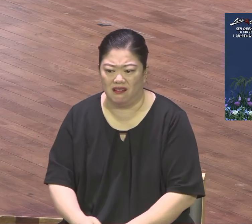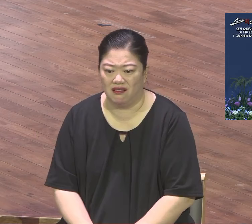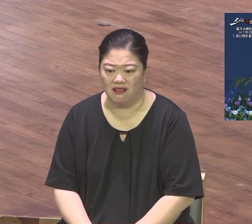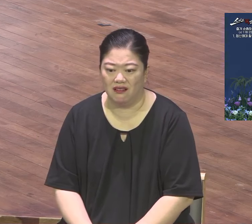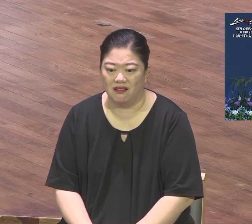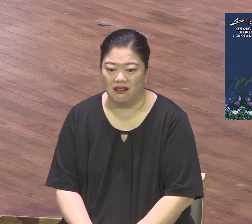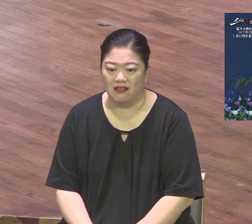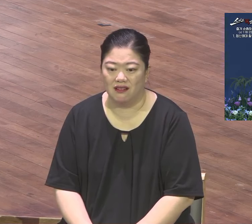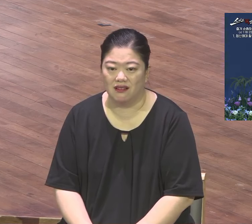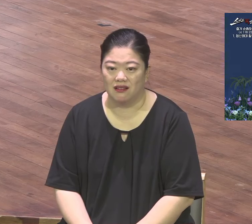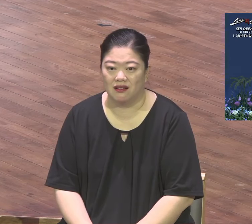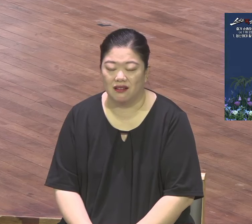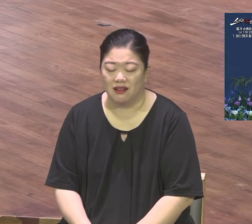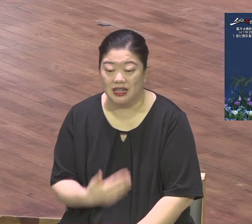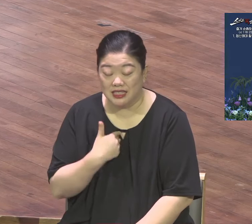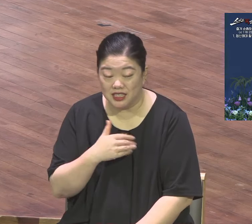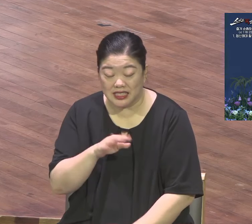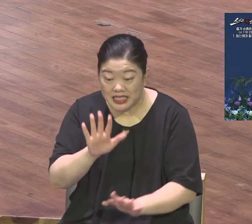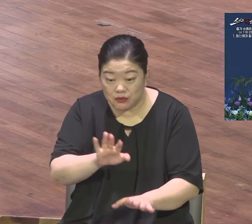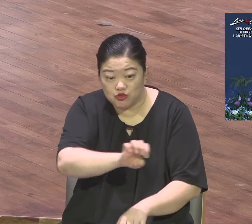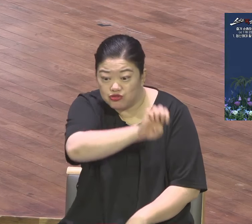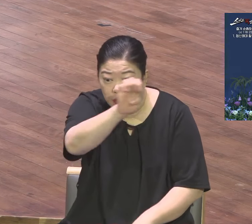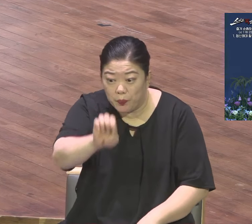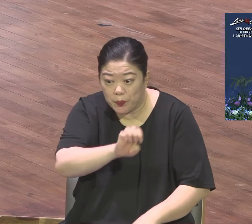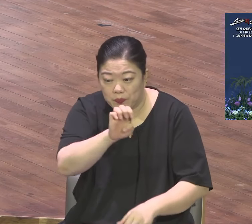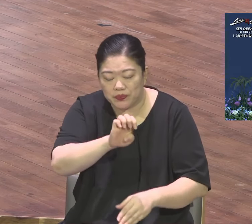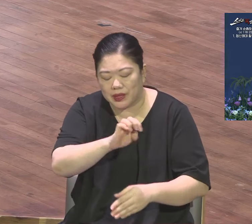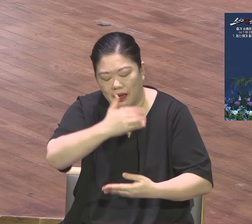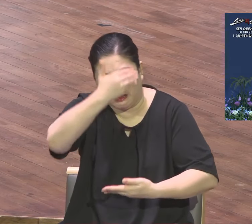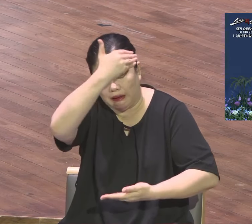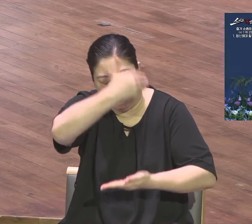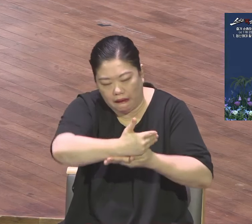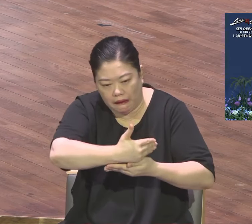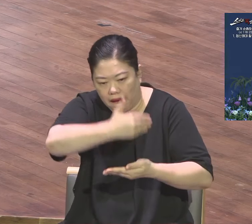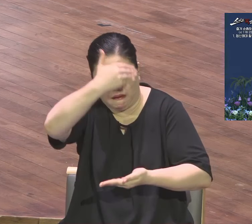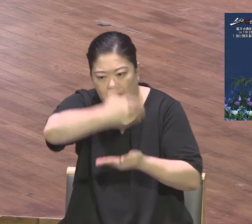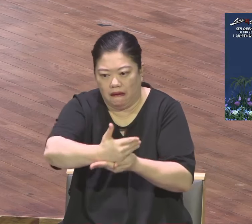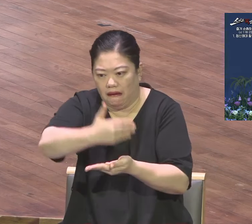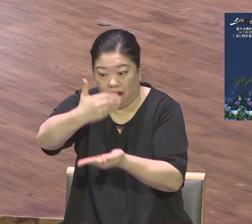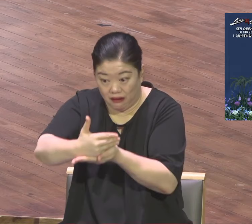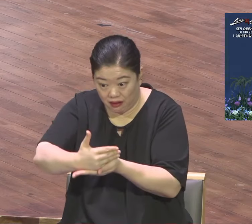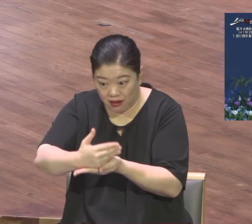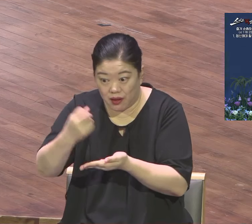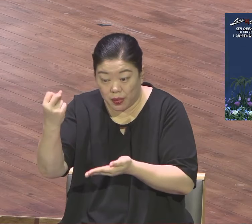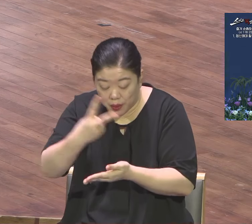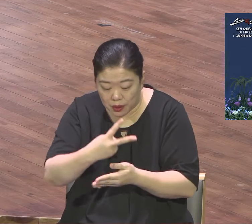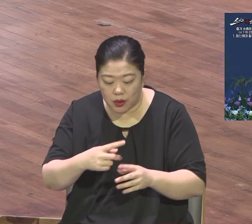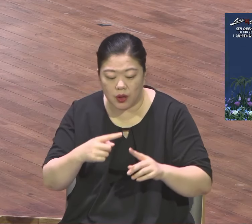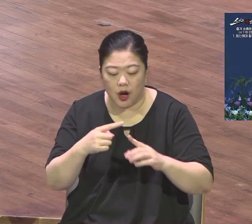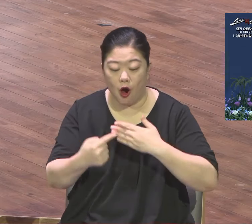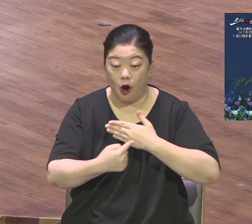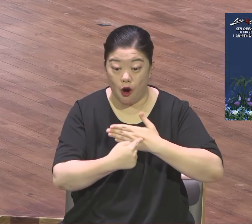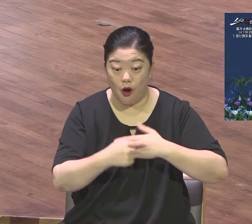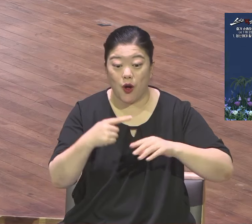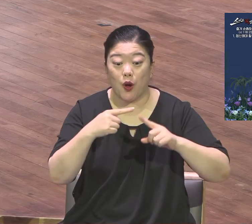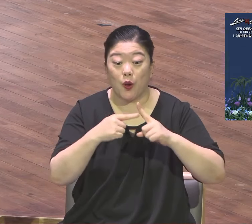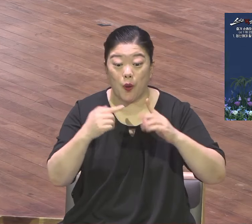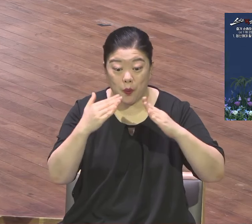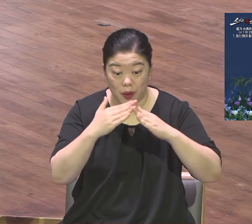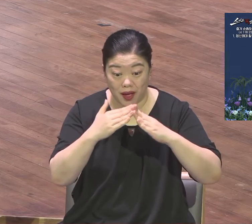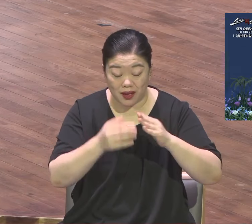죽을 정도가 아니고 심각하게 이스라엘 사람들이 다 장악해 버려. 교회 나오면 이스라엘 다